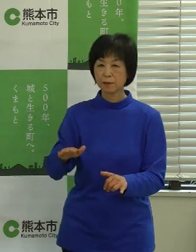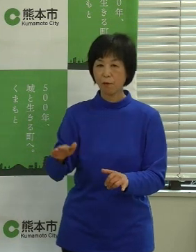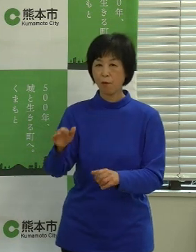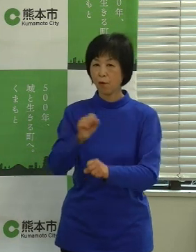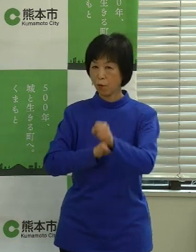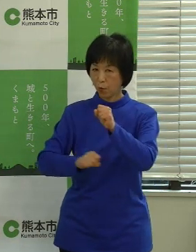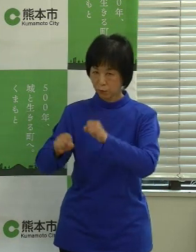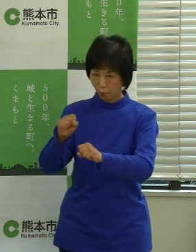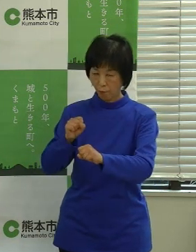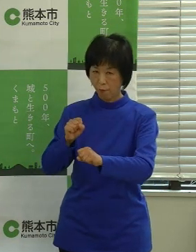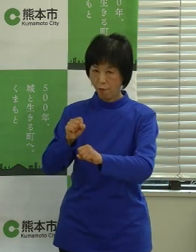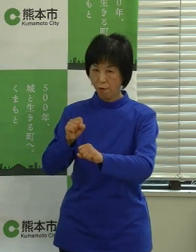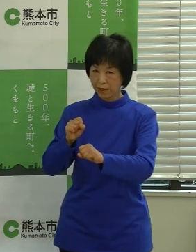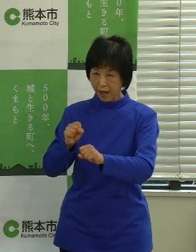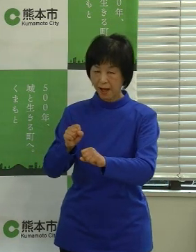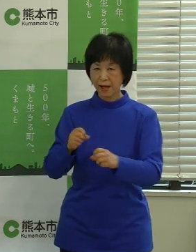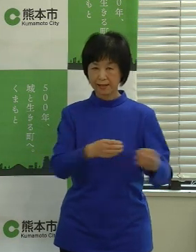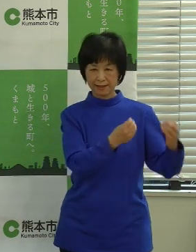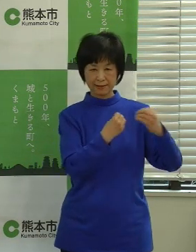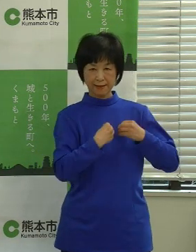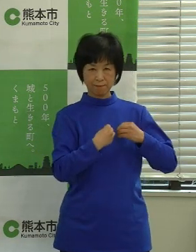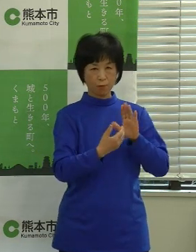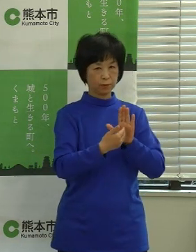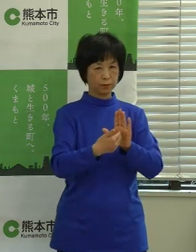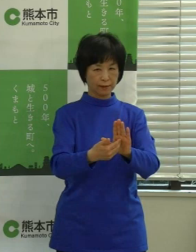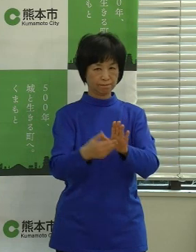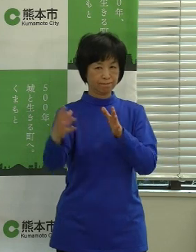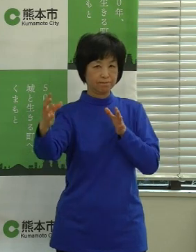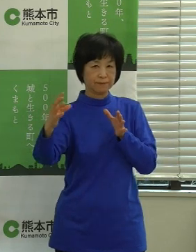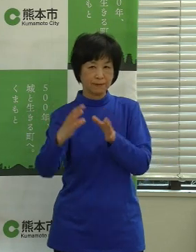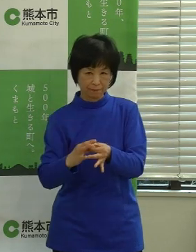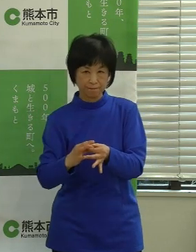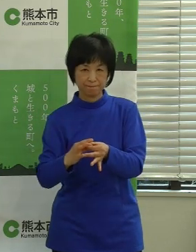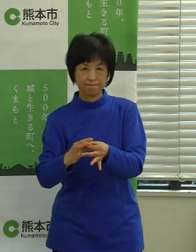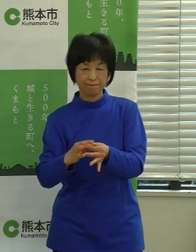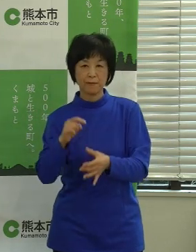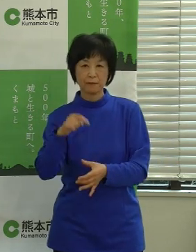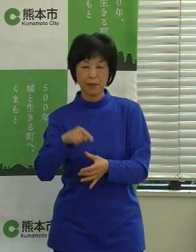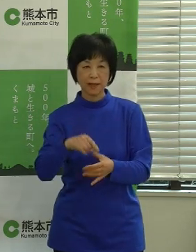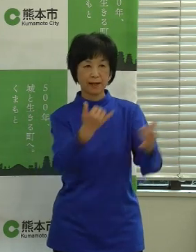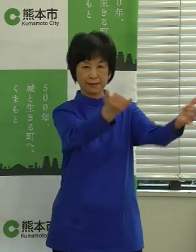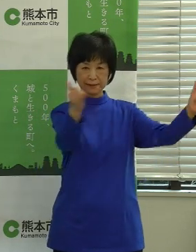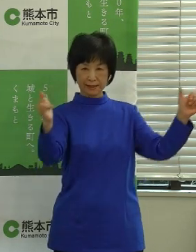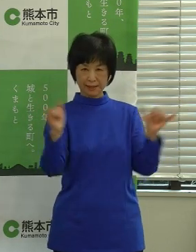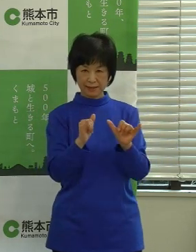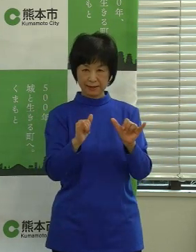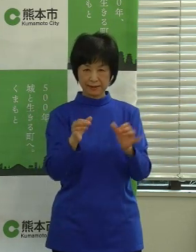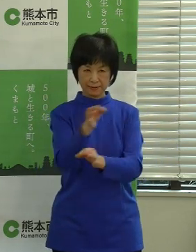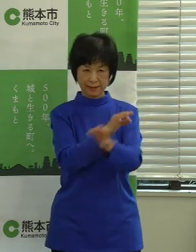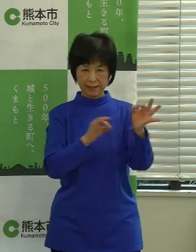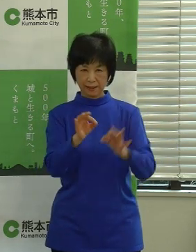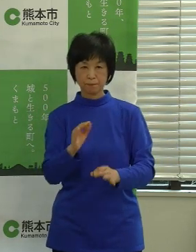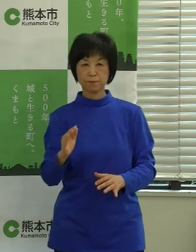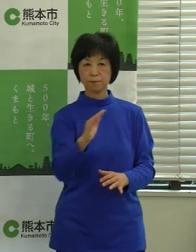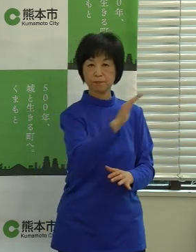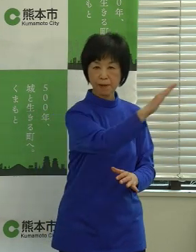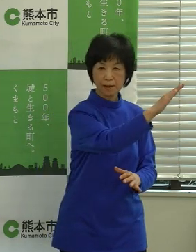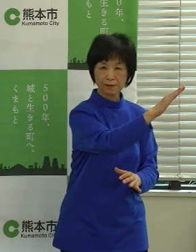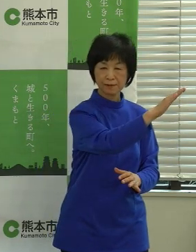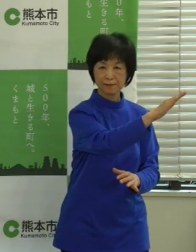の拡大を防ぎながら社会経済活動をですね、元に戻していくということ